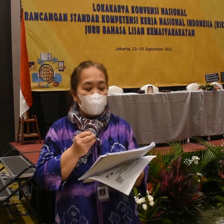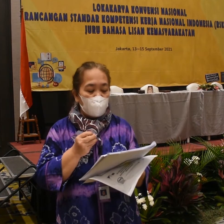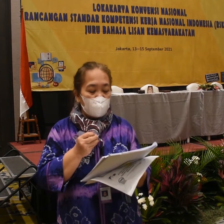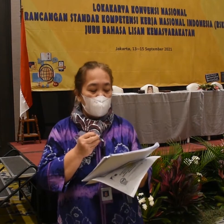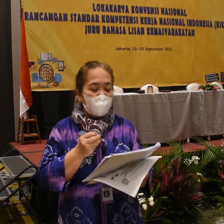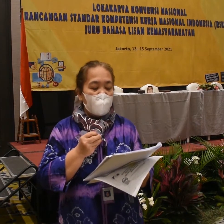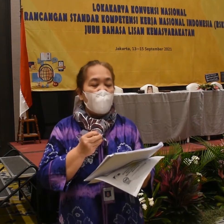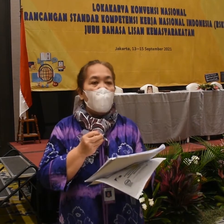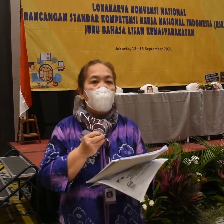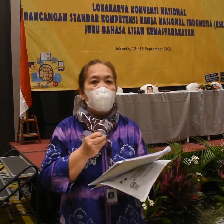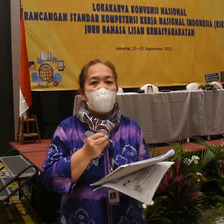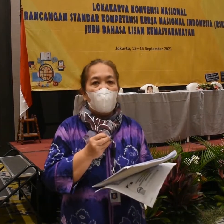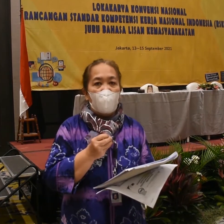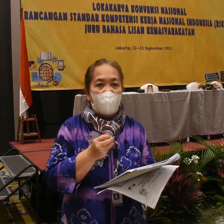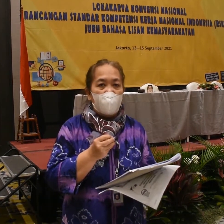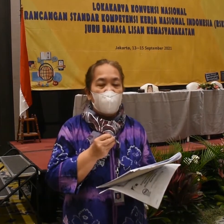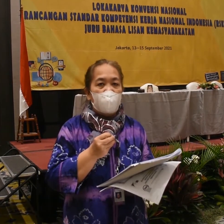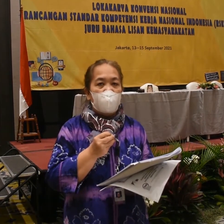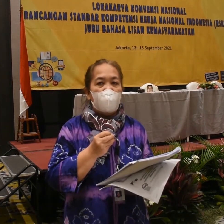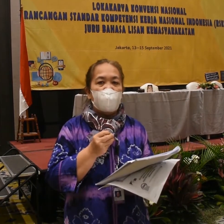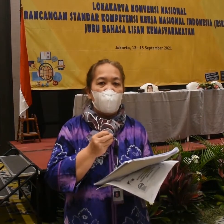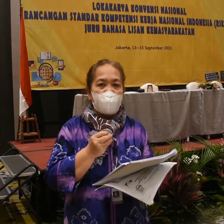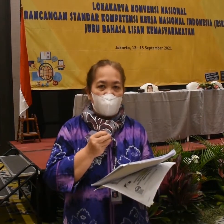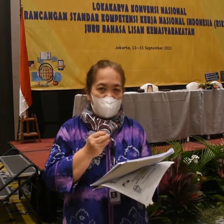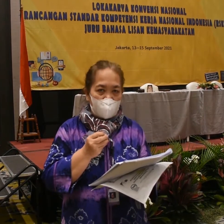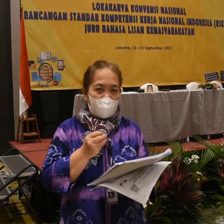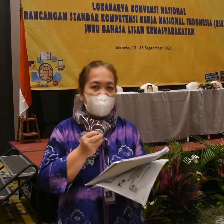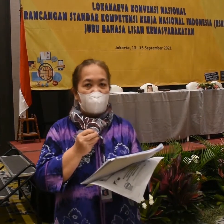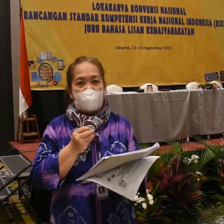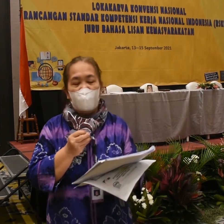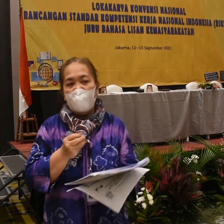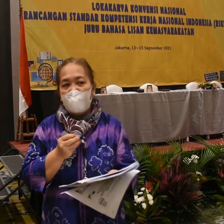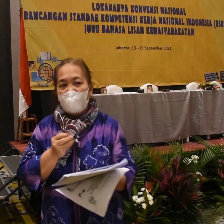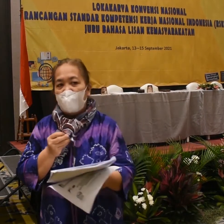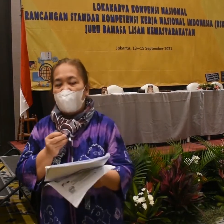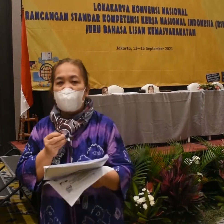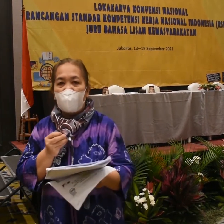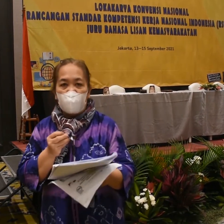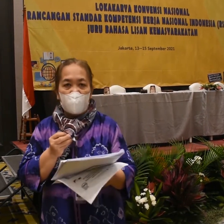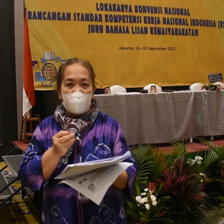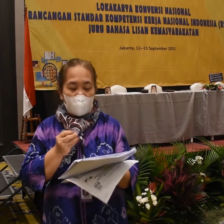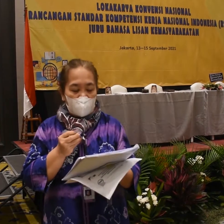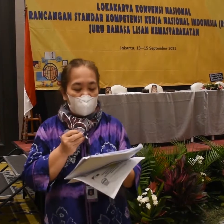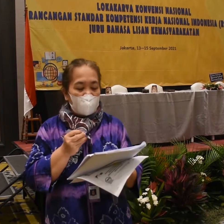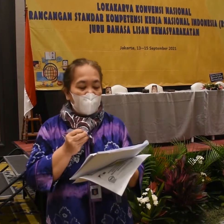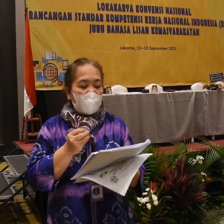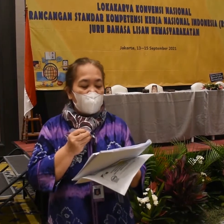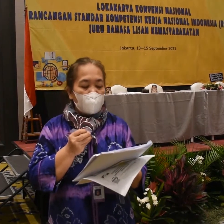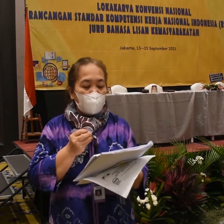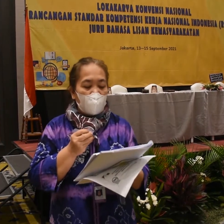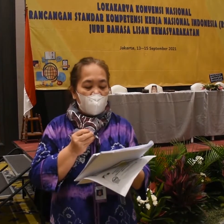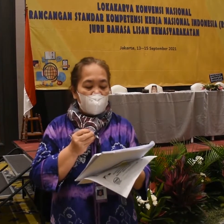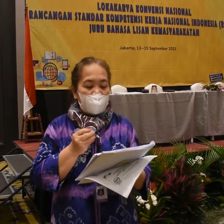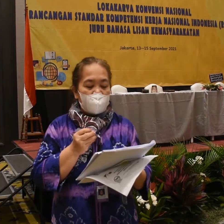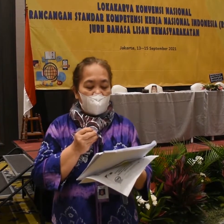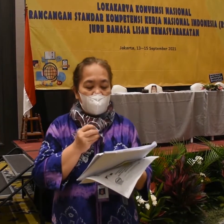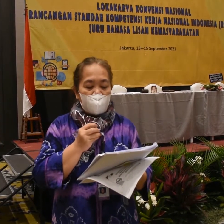untuk memperoleh naskah akhir, naskah final sebuah rancangan